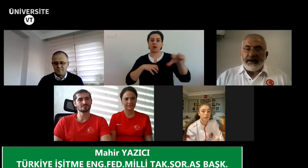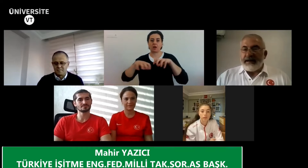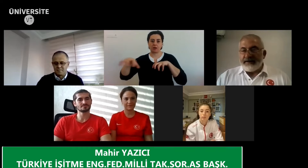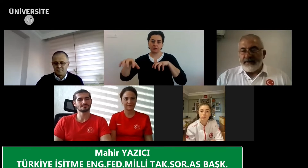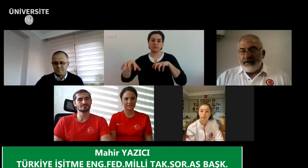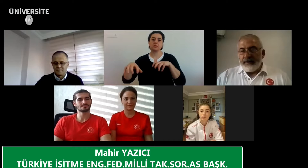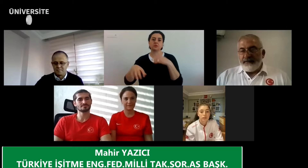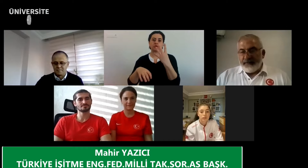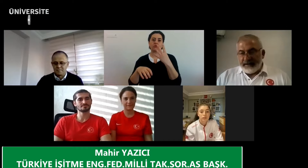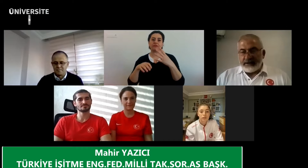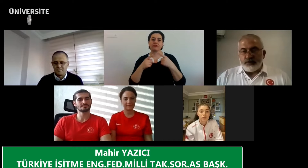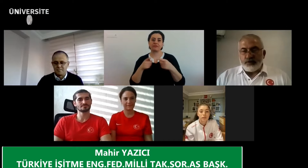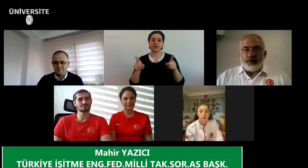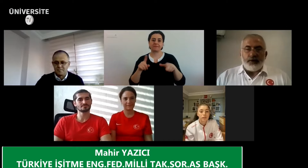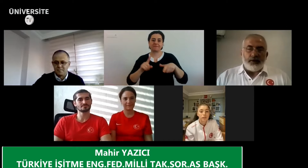İşitme Engelliler